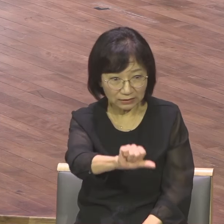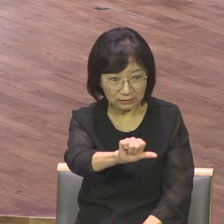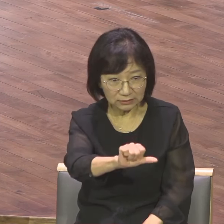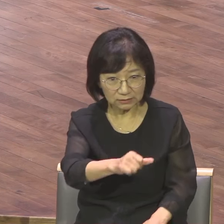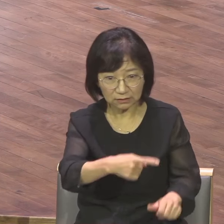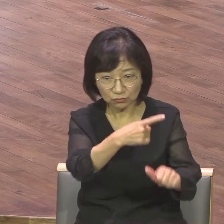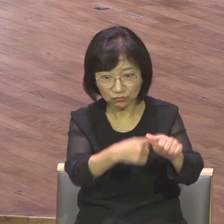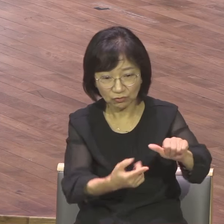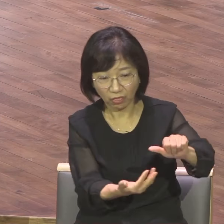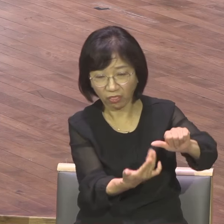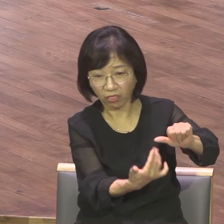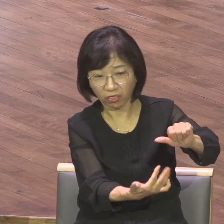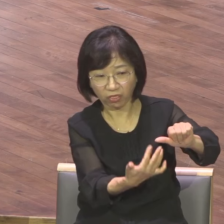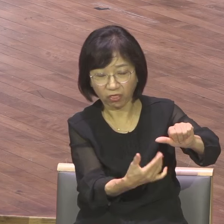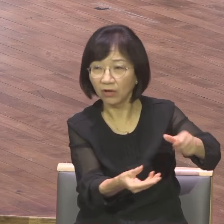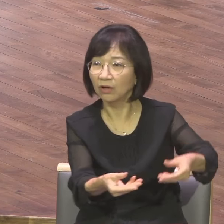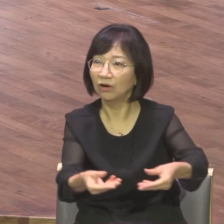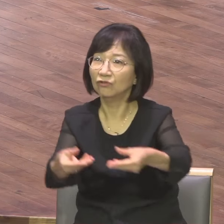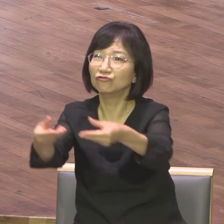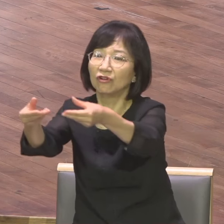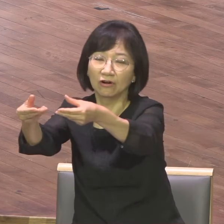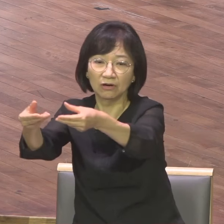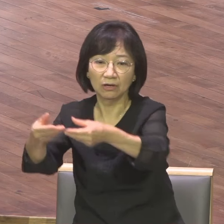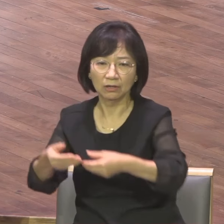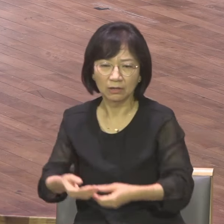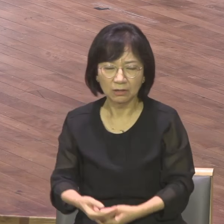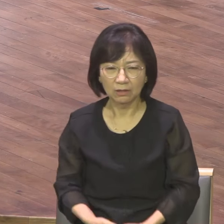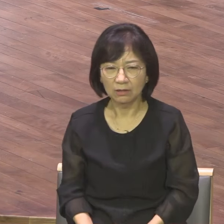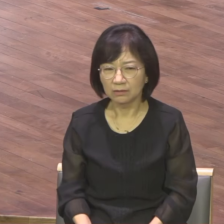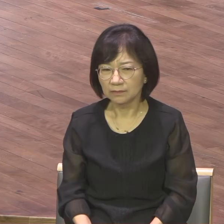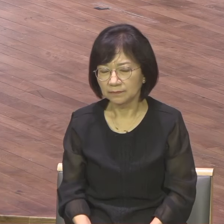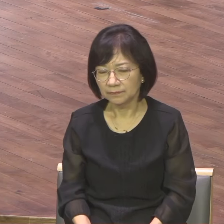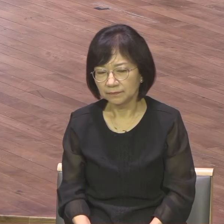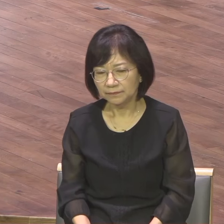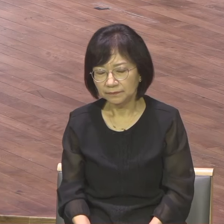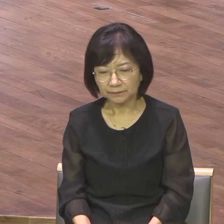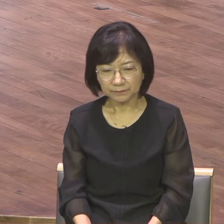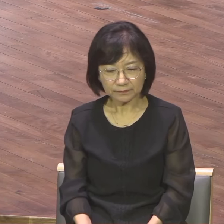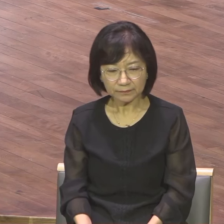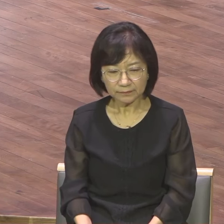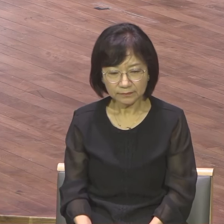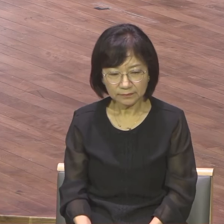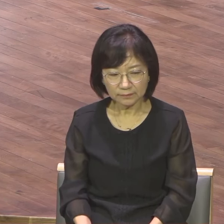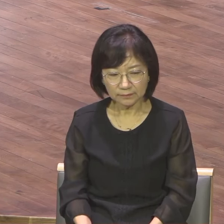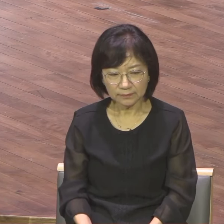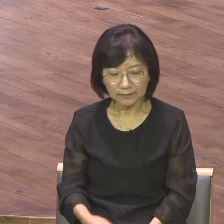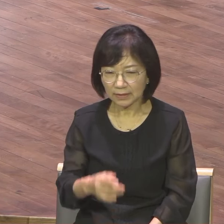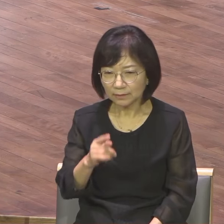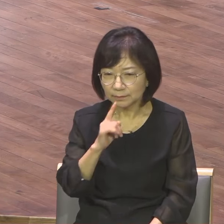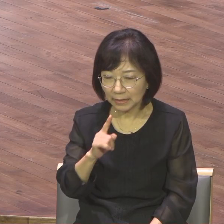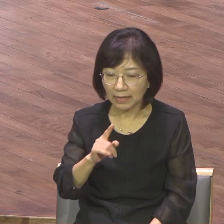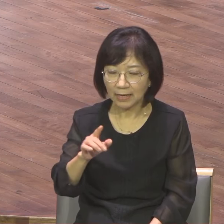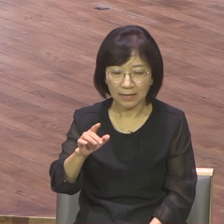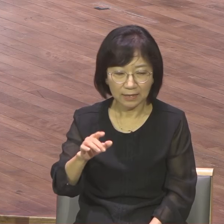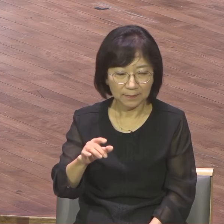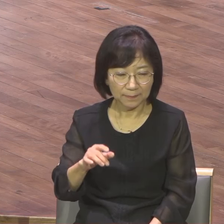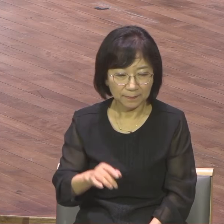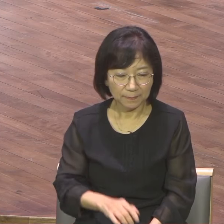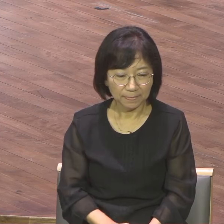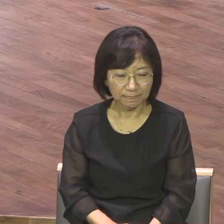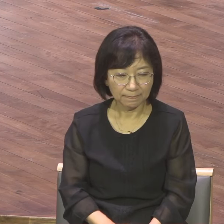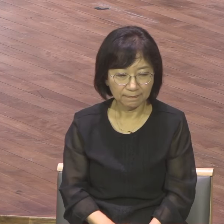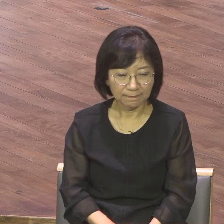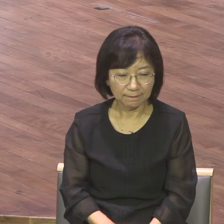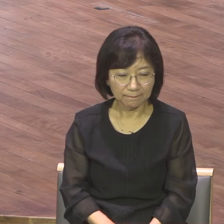이 몰록이라고 하는 우상신을 섬기는 행위인데요. 다시 말해서 아스가 암몬 족속의